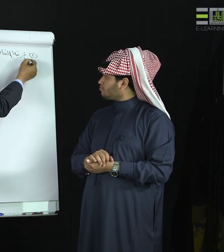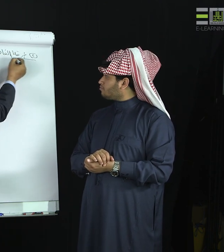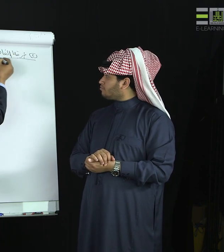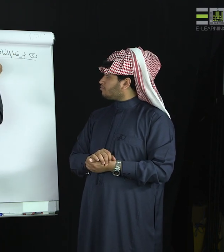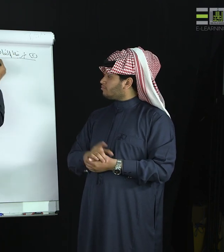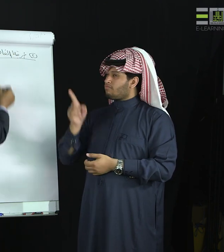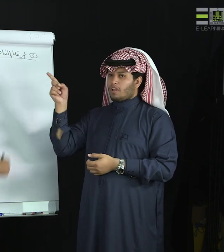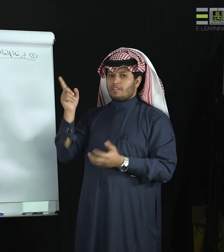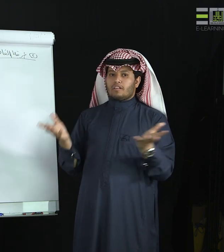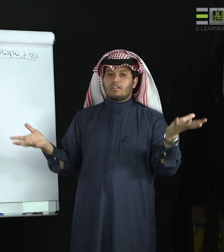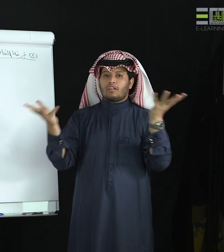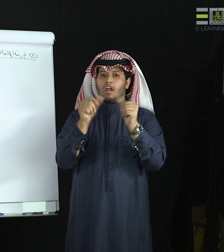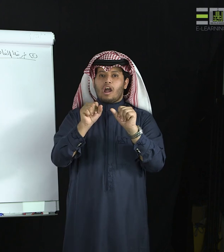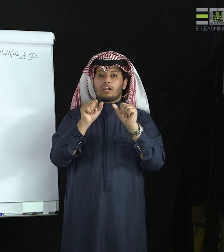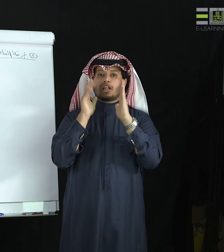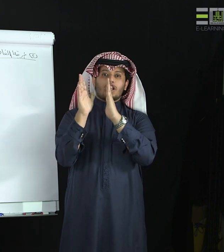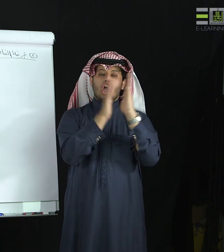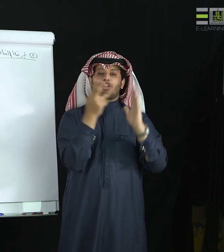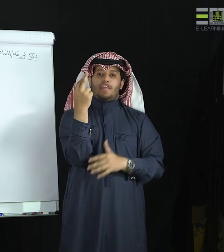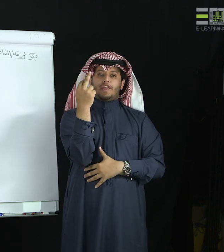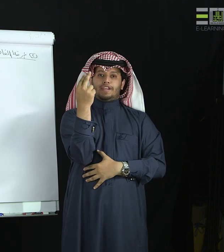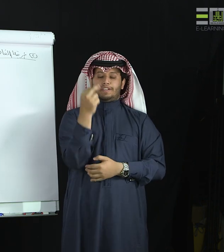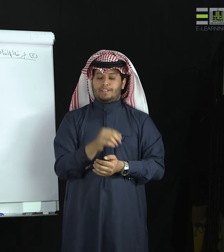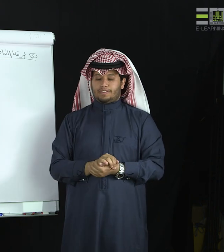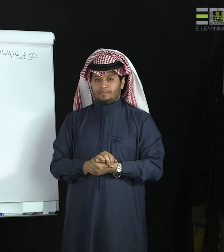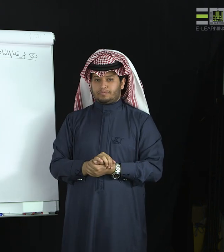لمعادلة الدرجة الثانية.